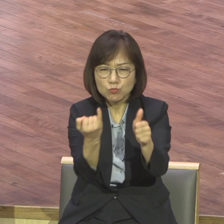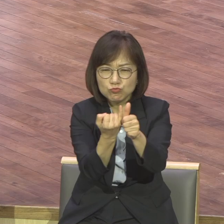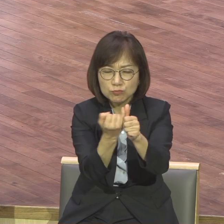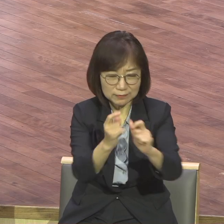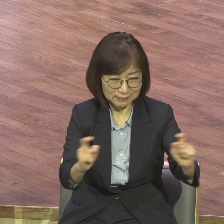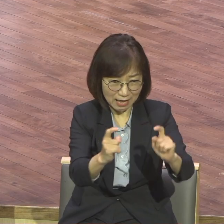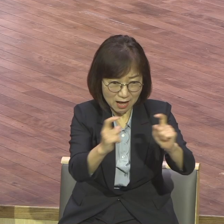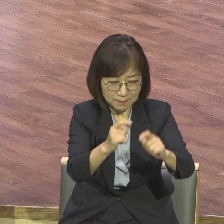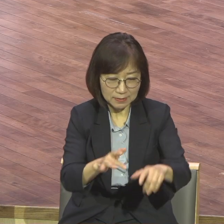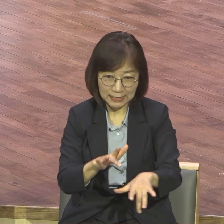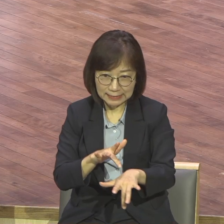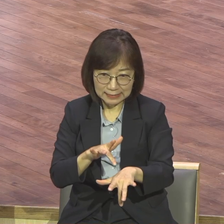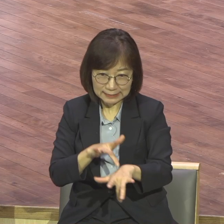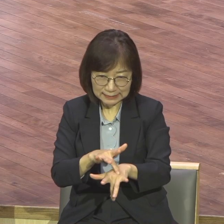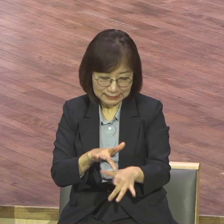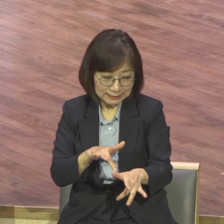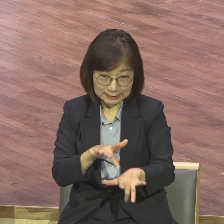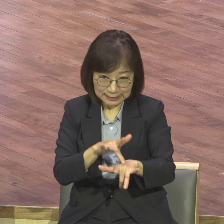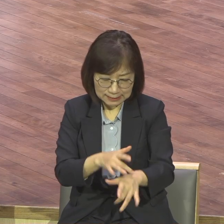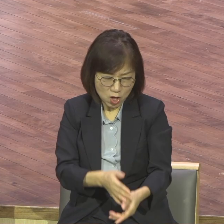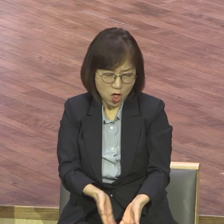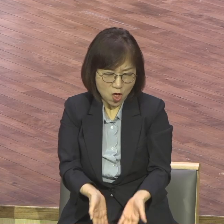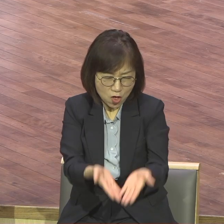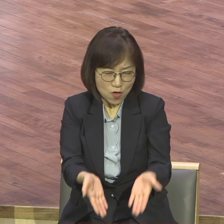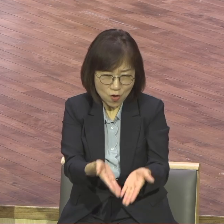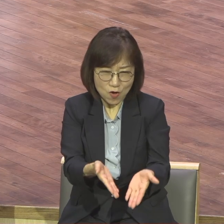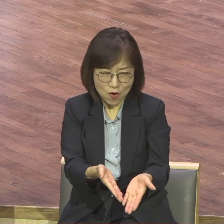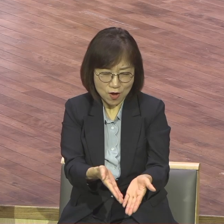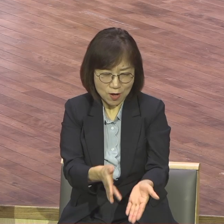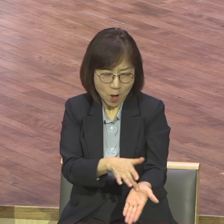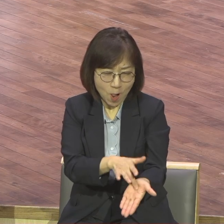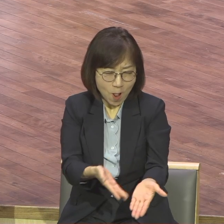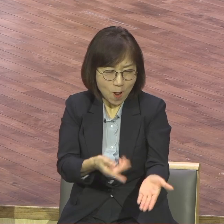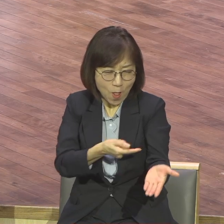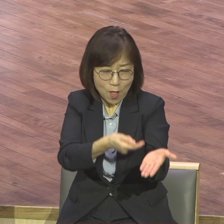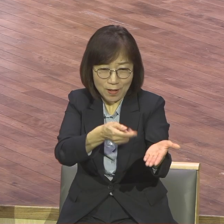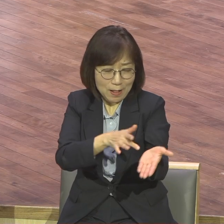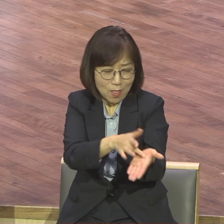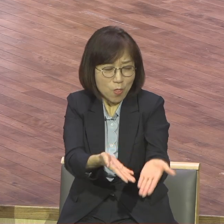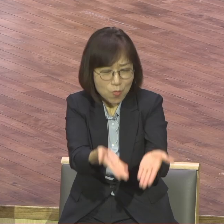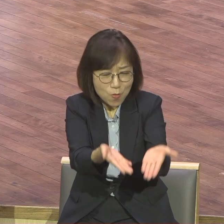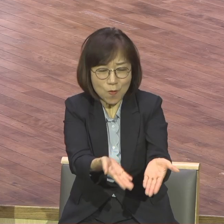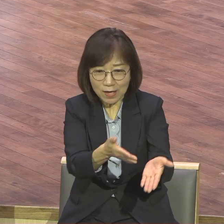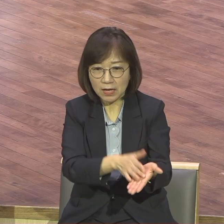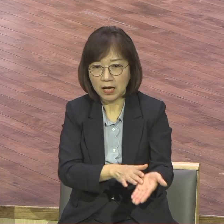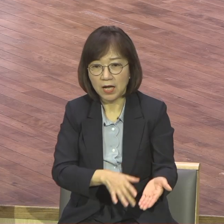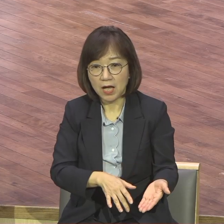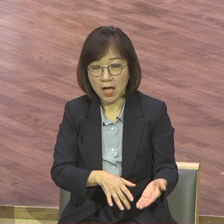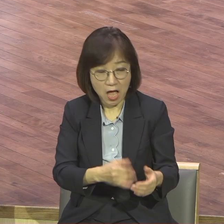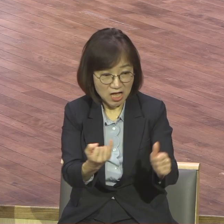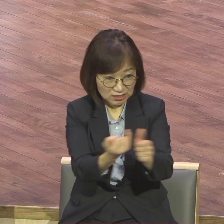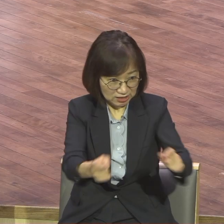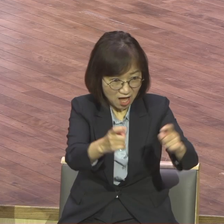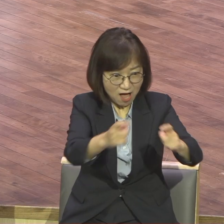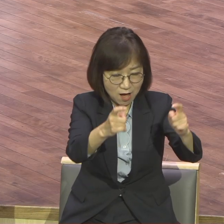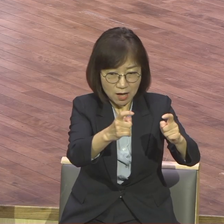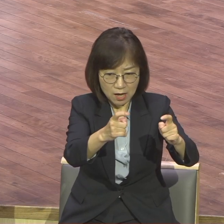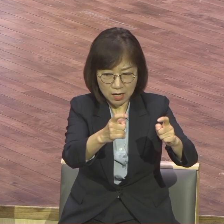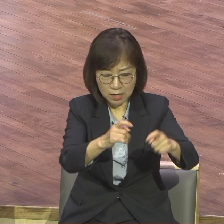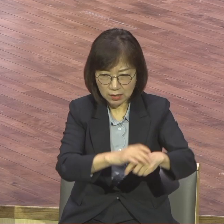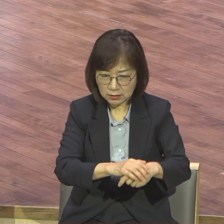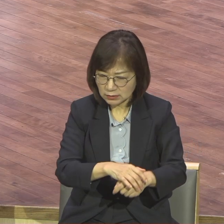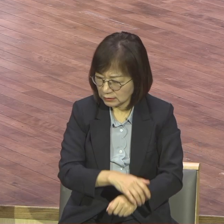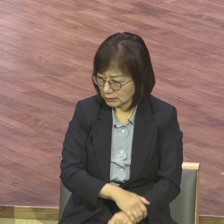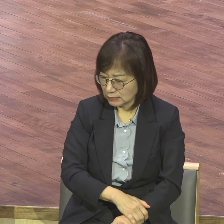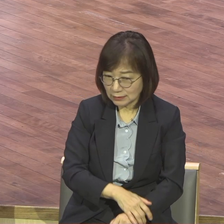싸움 안 하려면 어떻게 해요? 영적으로 딱 보면 되잖아요. 그죠? 영적으로 딱 바라보면 안 싸우지지요. 아 사단이 이